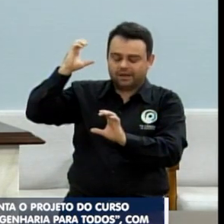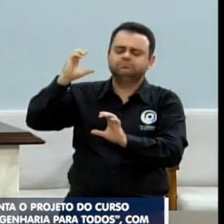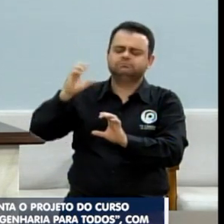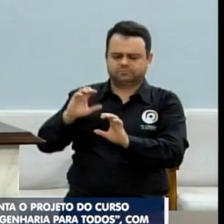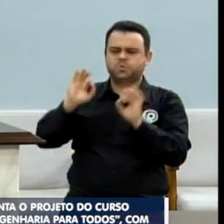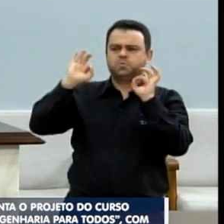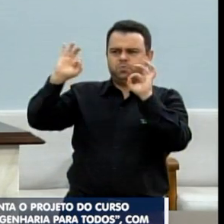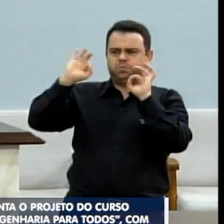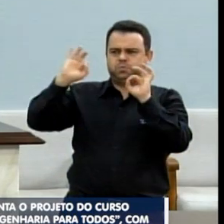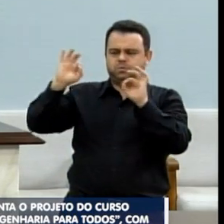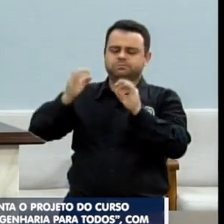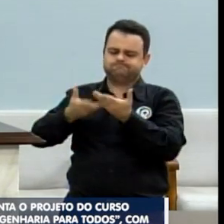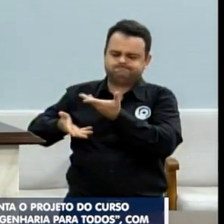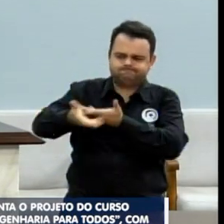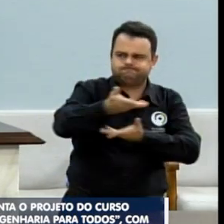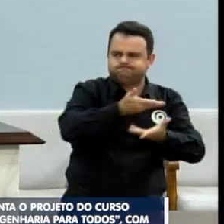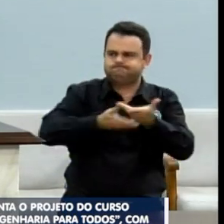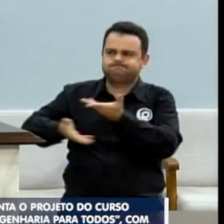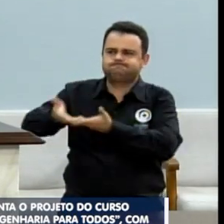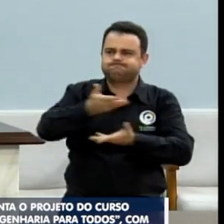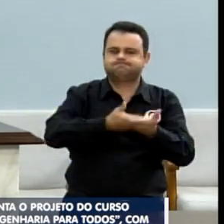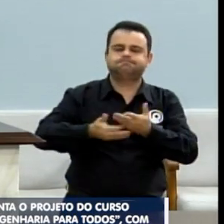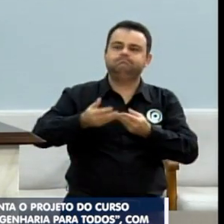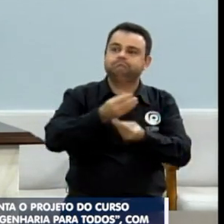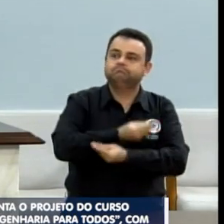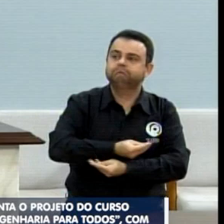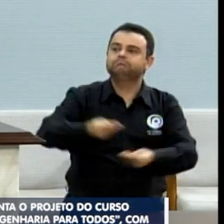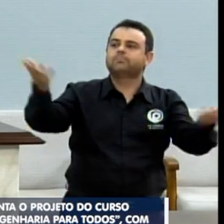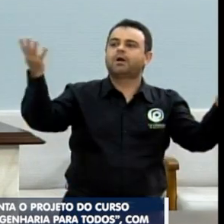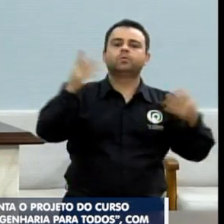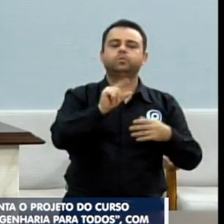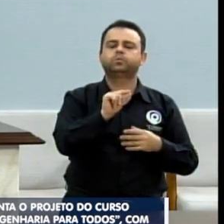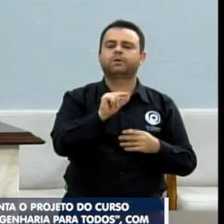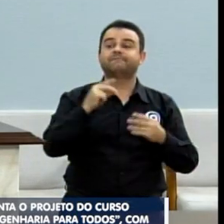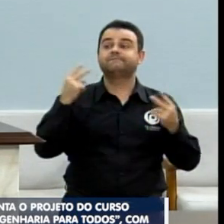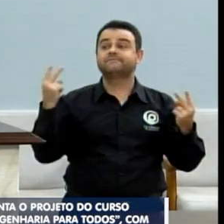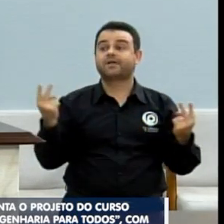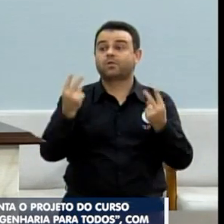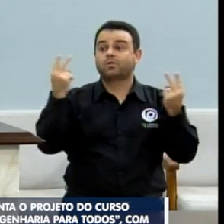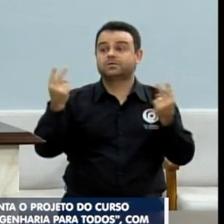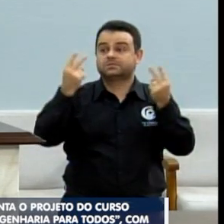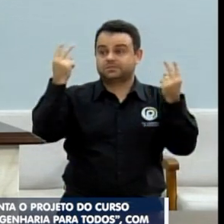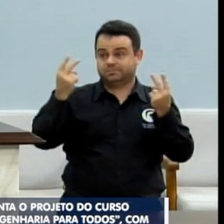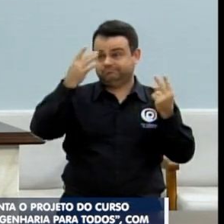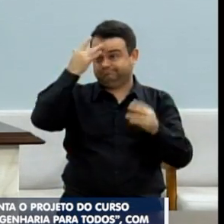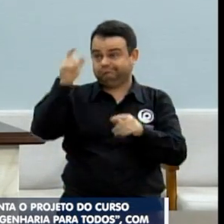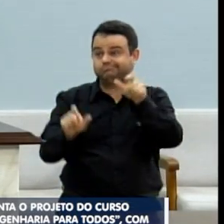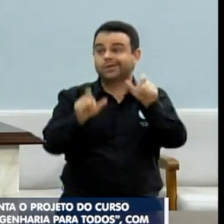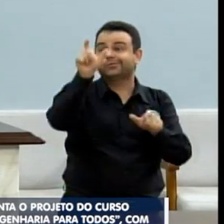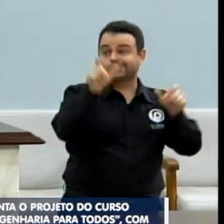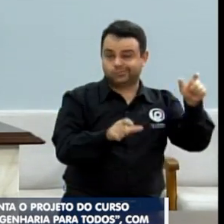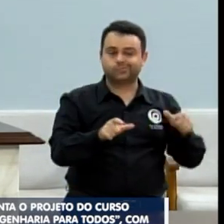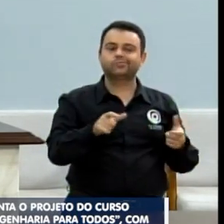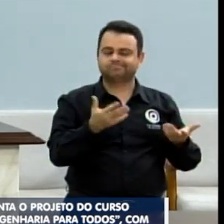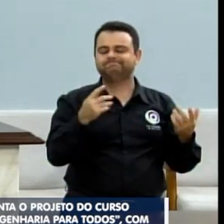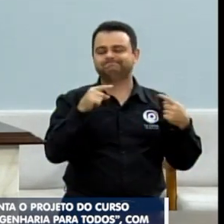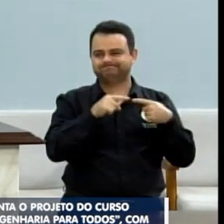fato, promover essa valorização, né, que a comunidade, a sociedade